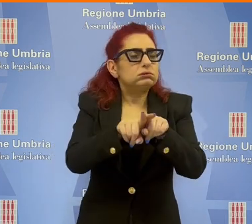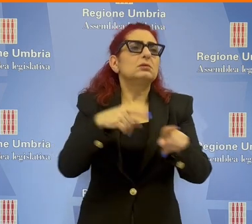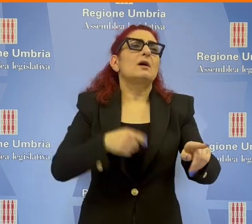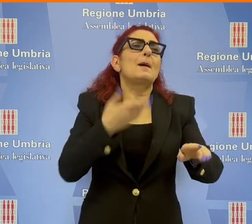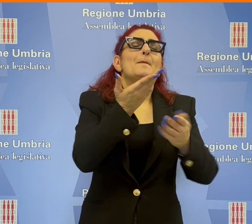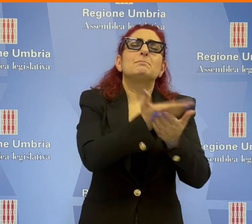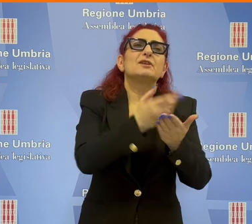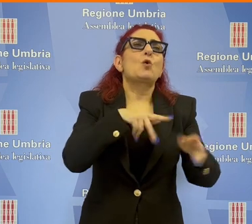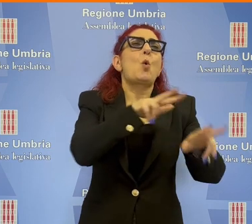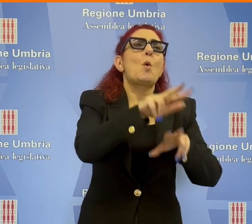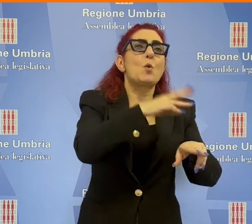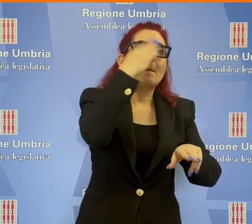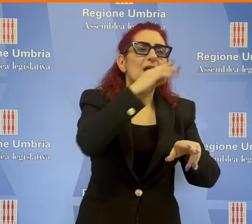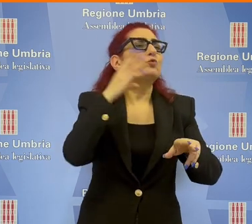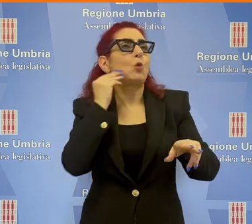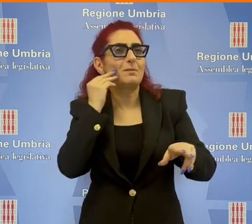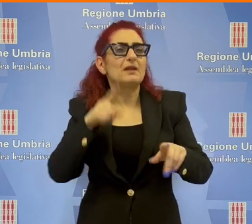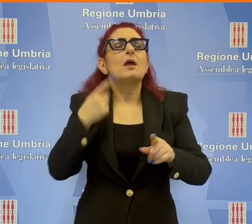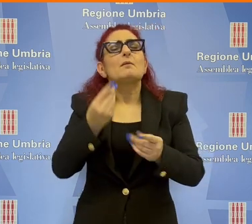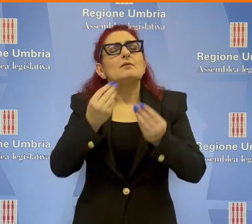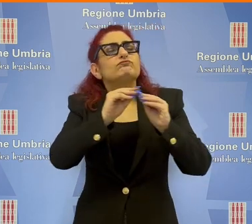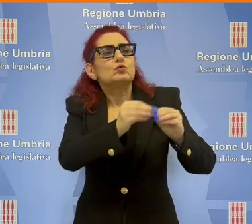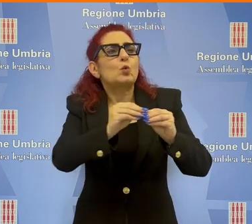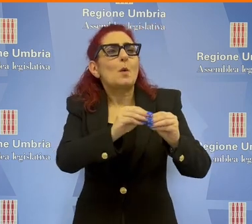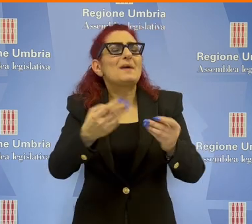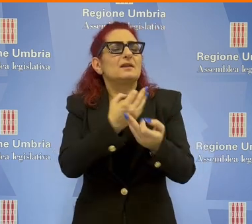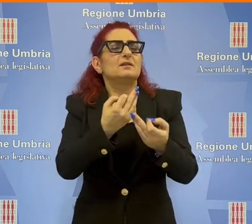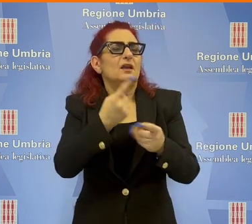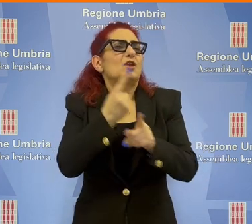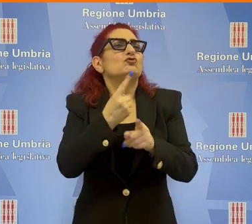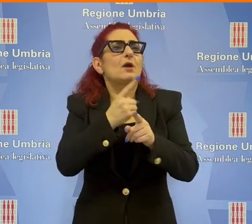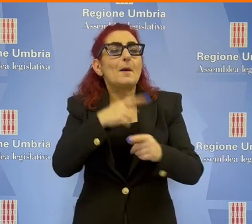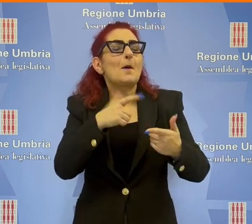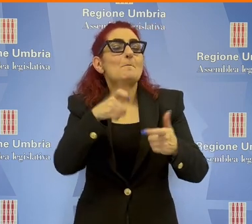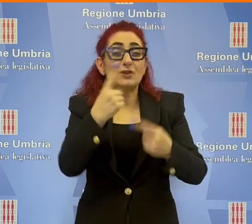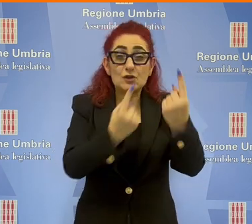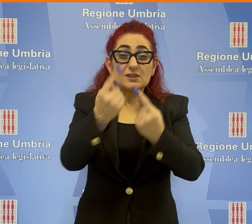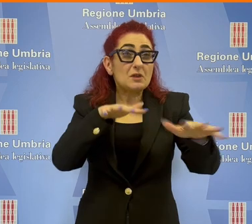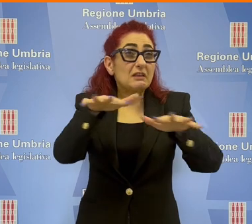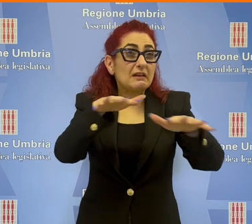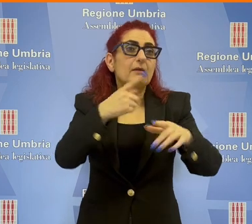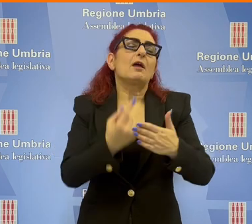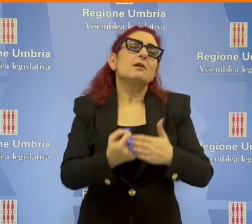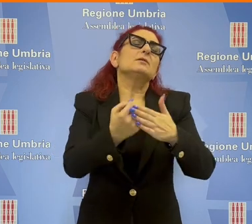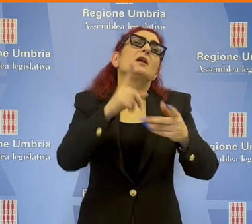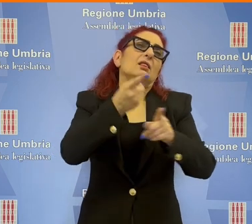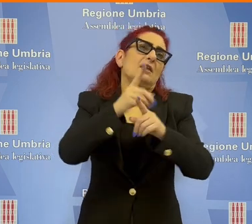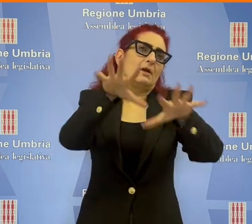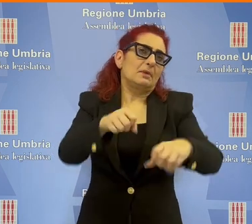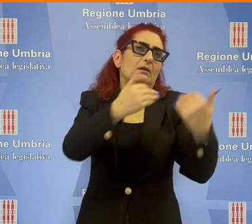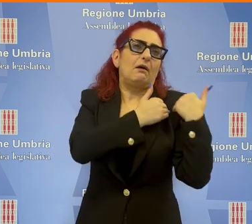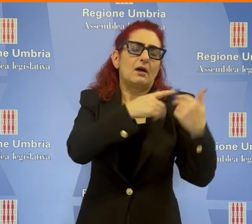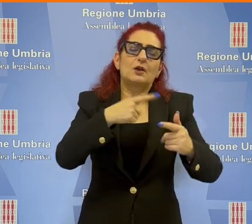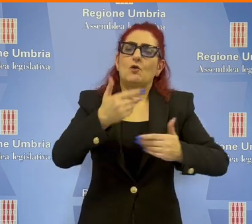e Umbertide per dare tutti gli strumenti necessari affinché la situazione dei terremotati possa essere